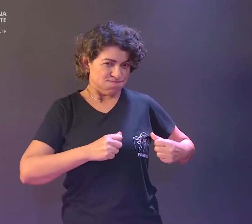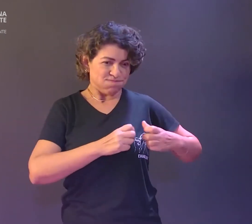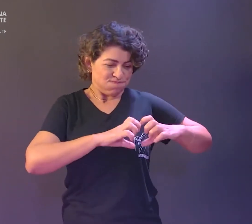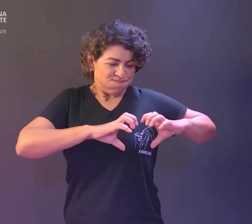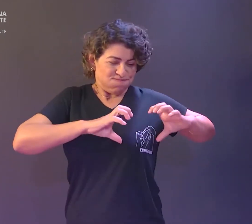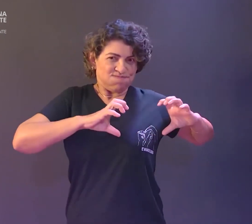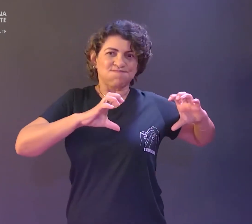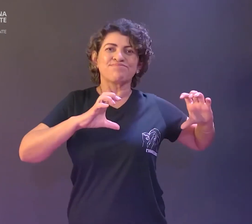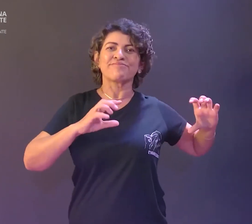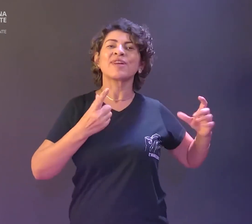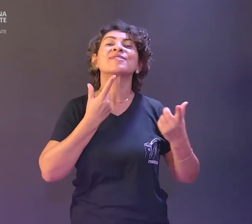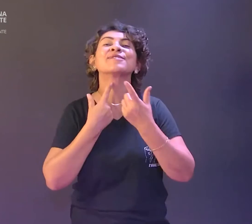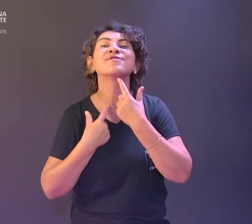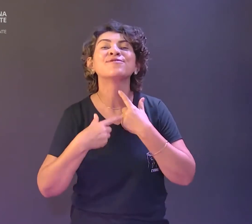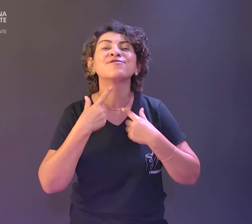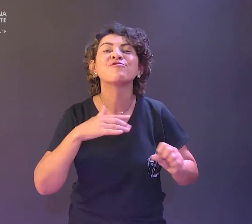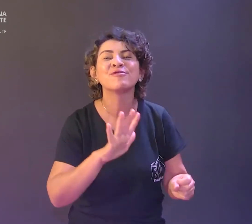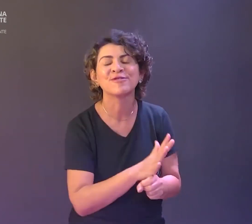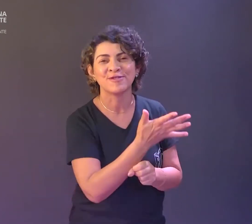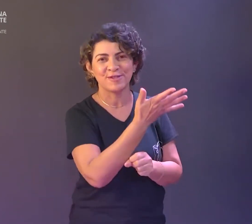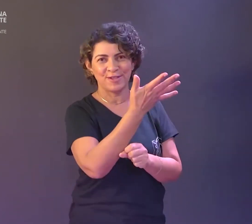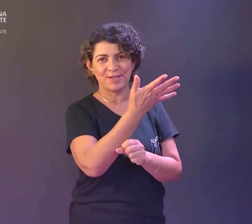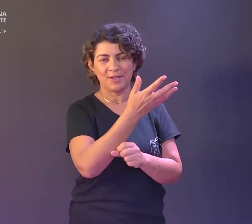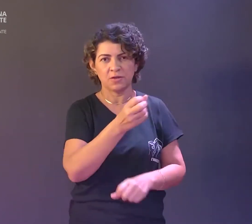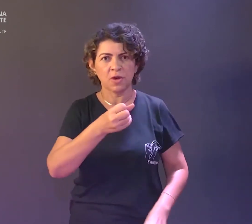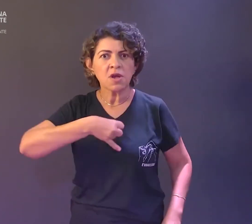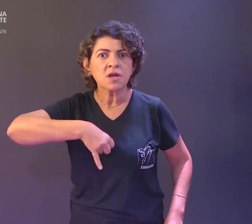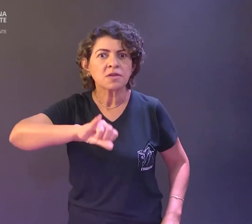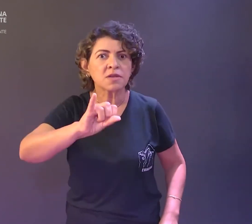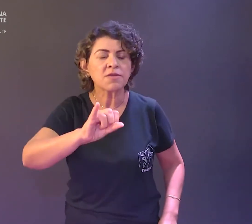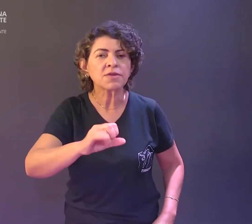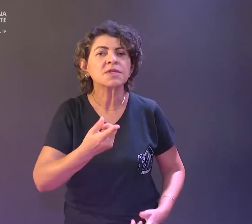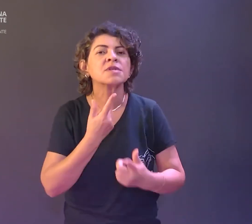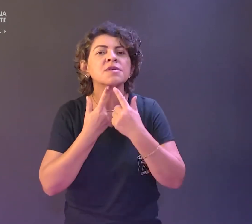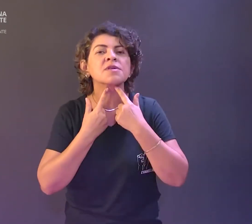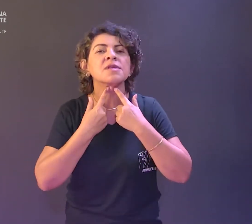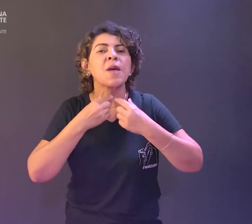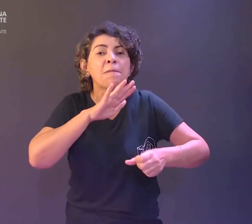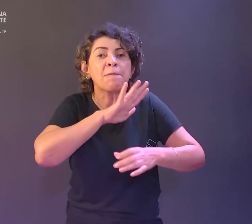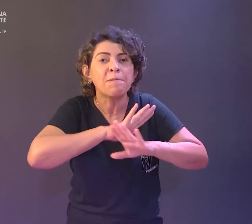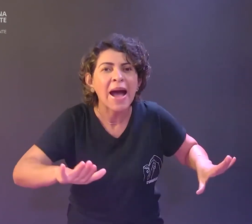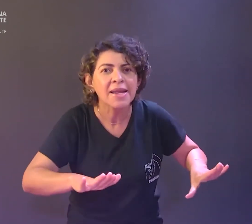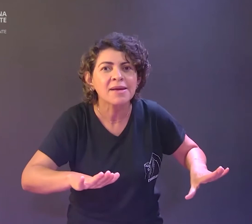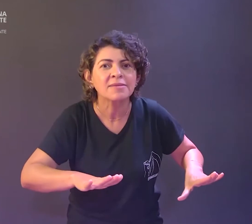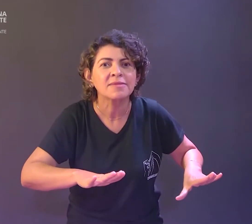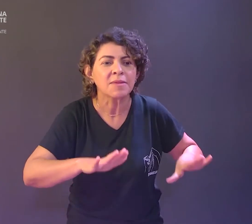Se não impedirmos o desejo de crescer, ele se tornará necessário e então começará a